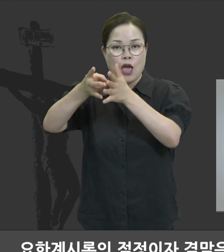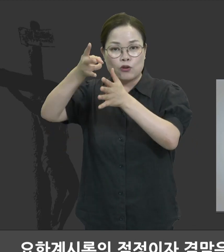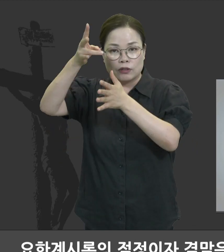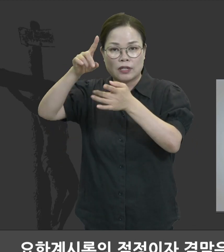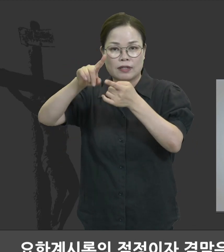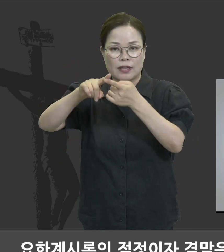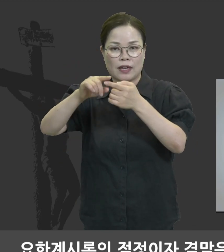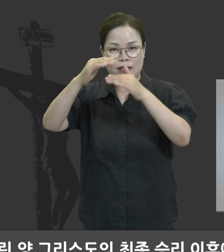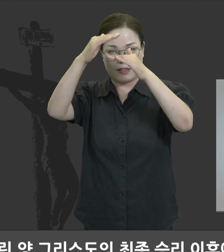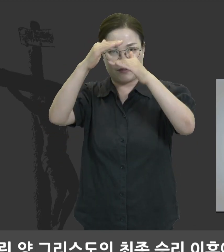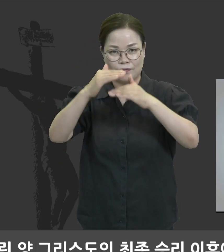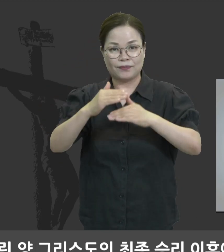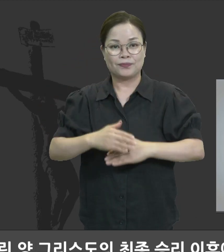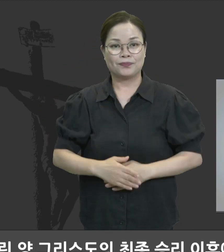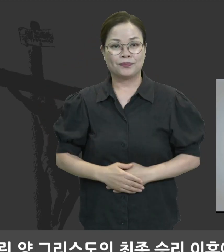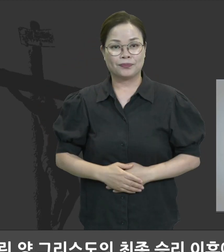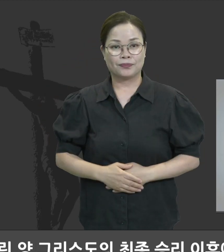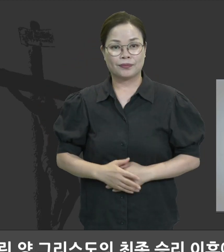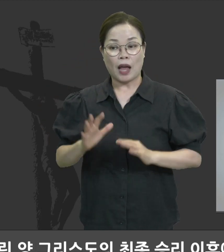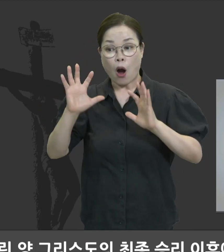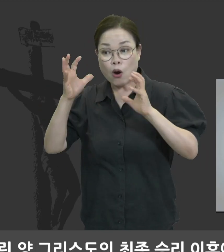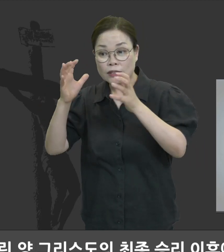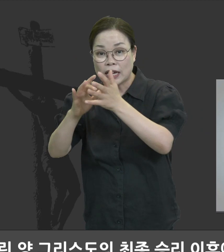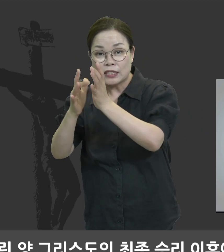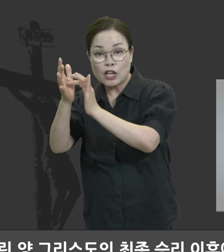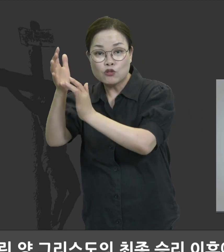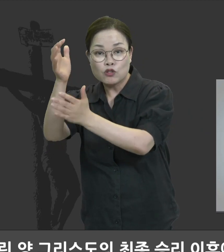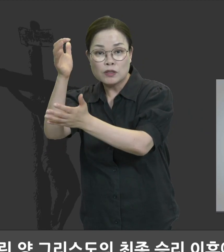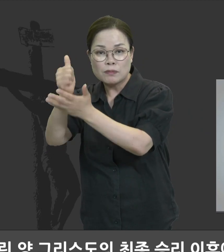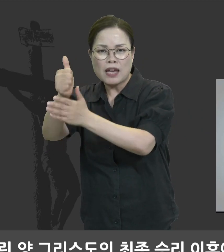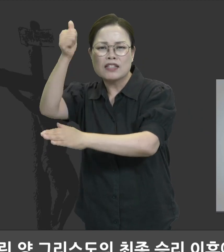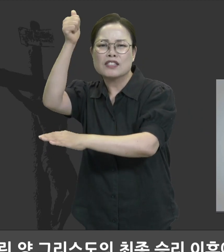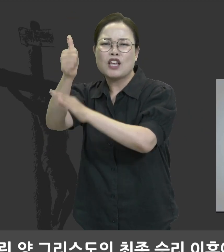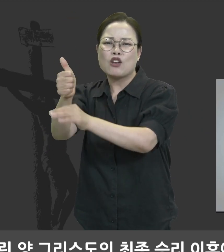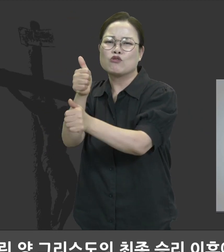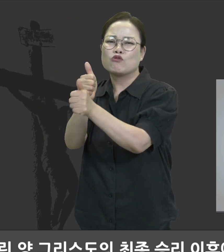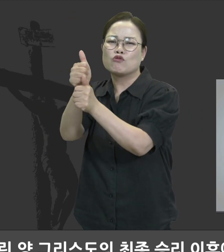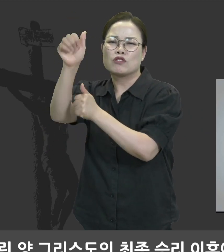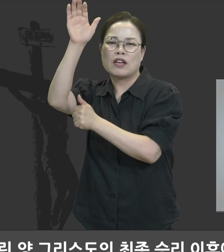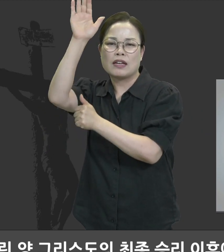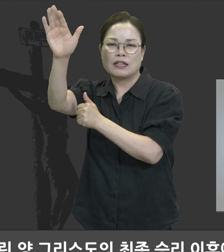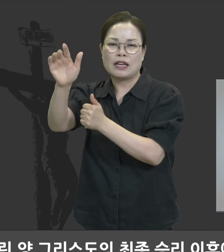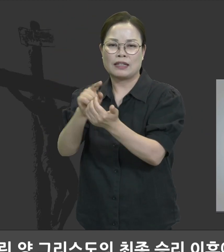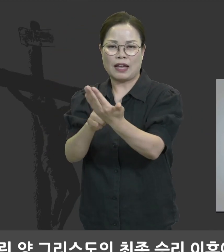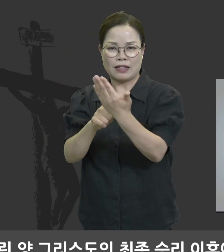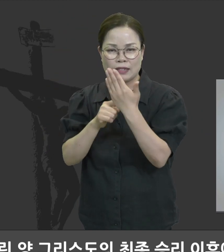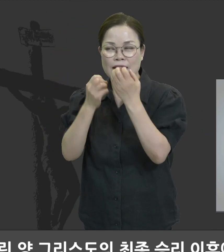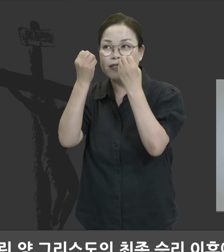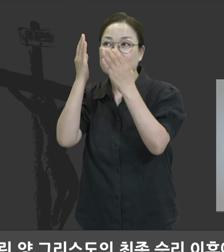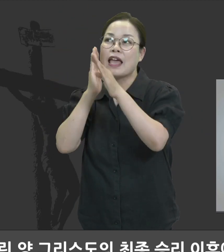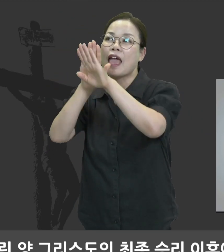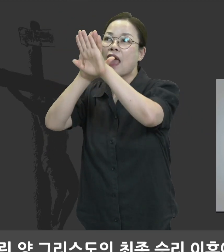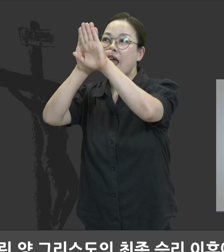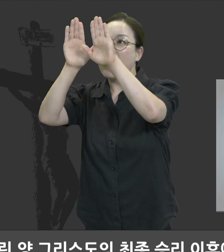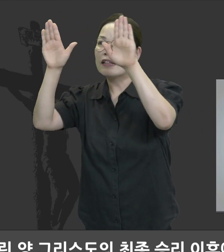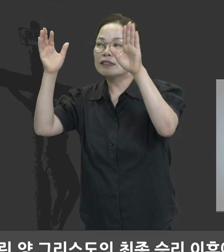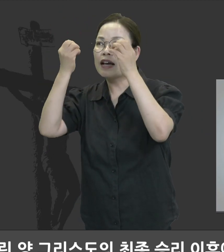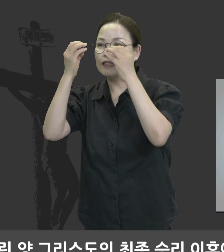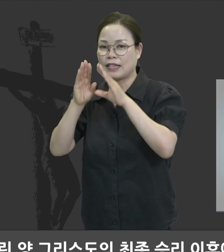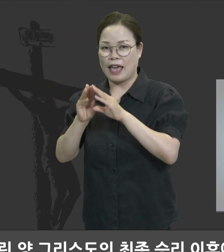대한 말씀입니다. 어린 양 그리스도의 최종 승리 이후에 등장하는 새 하늘과 새